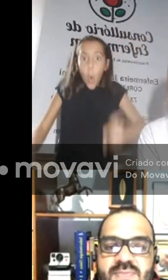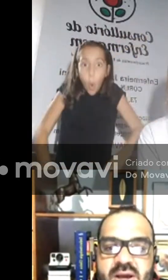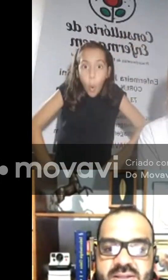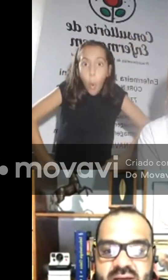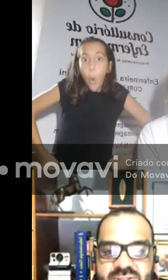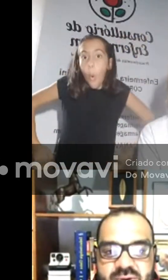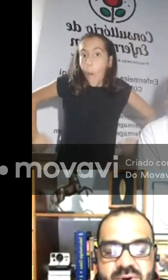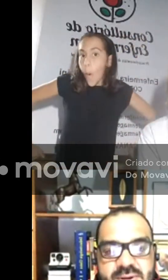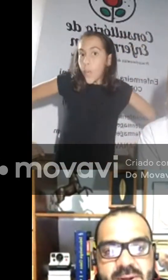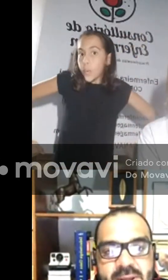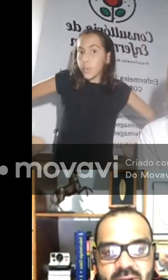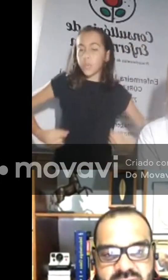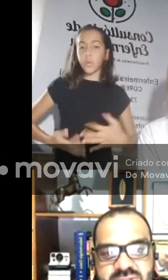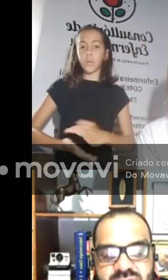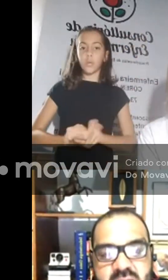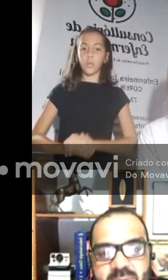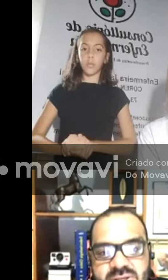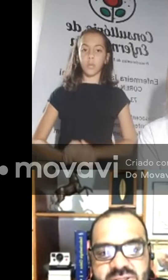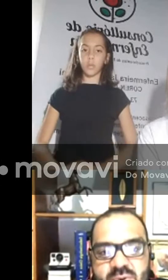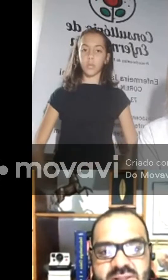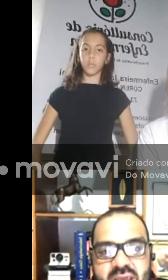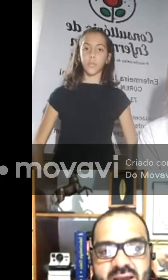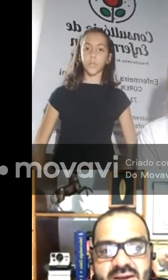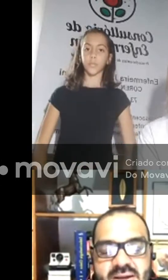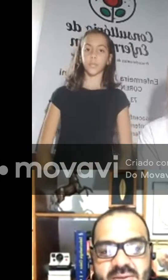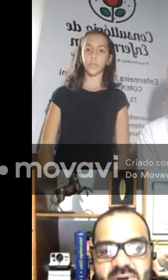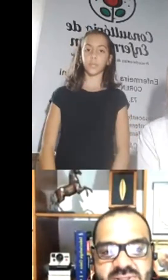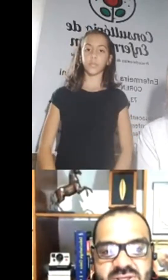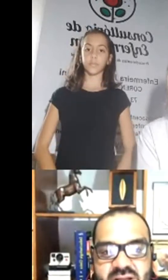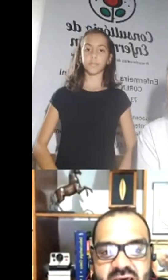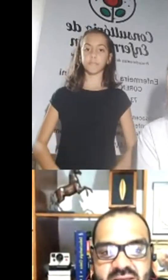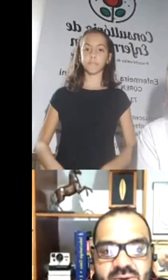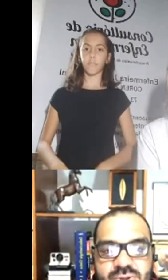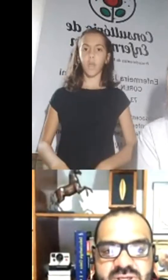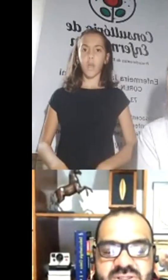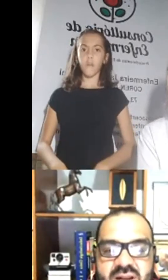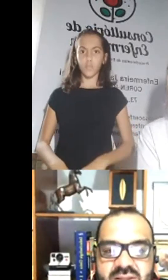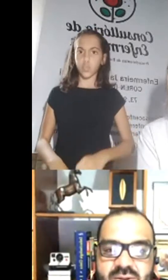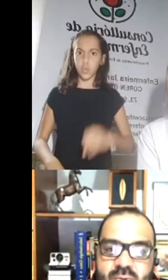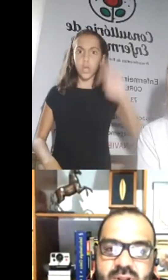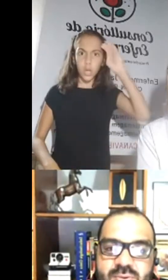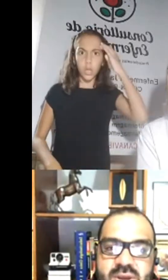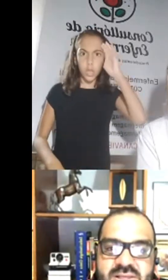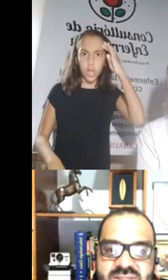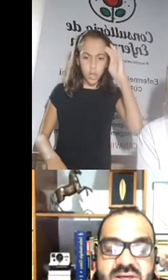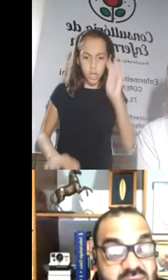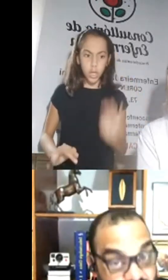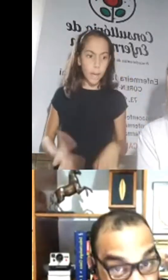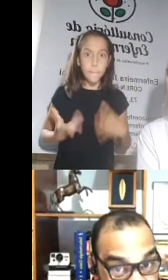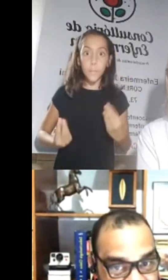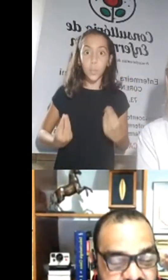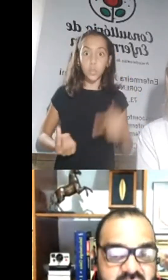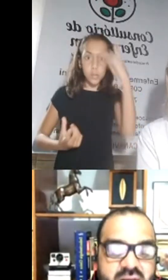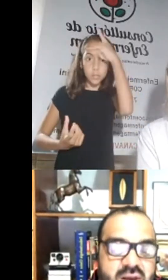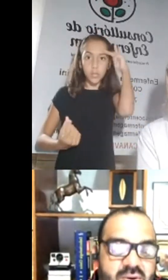né, da questão aí. Acho que isso dá para a gente ter uma ideia bastante clara que hoje a gente está lidando com a doença, que é